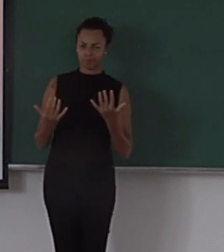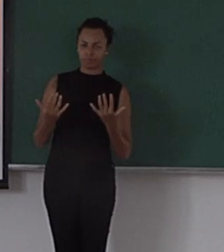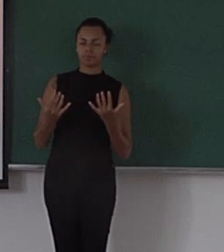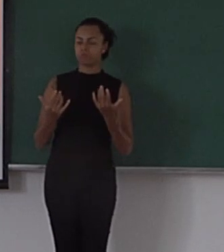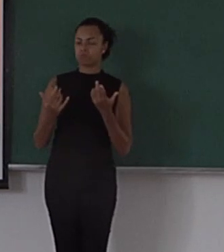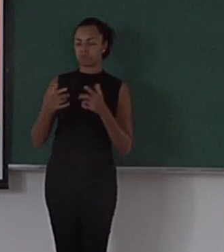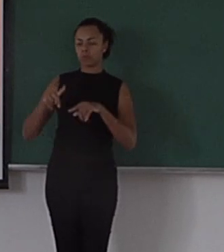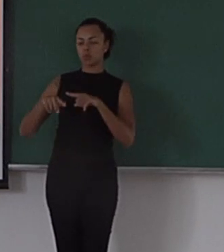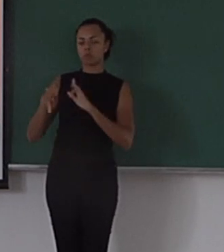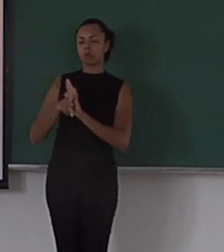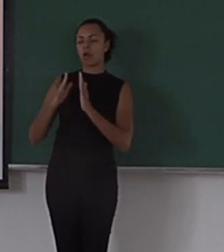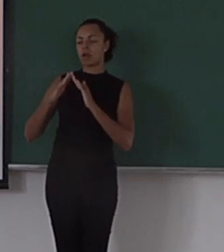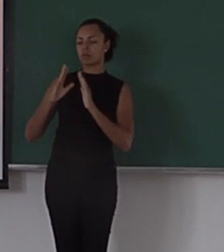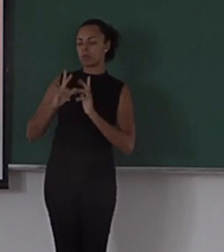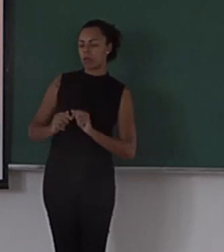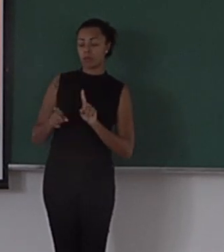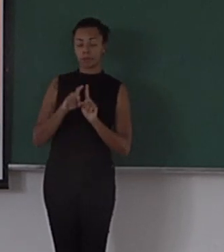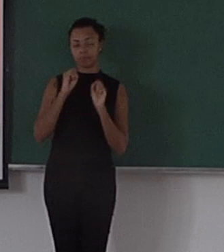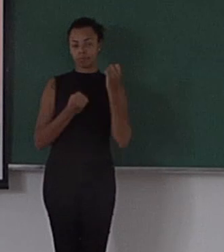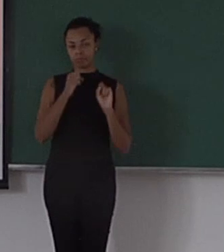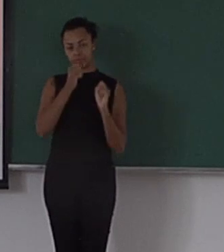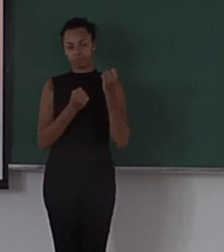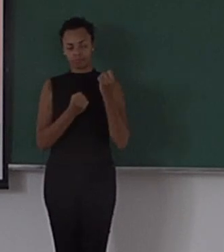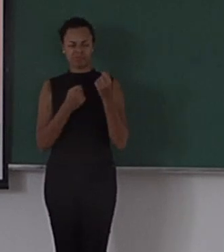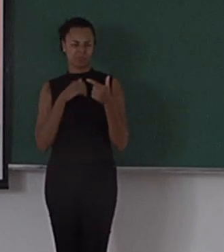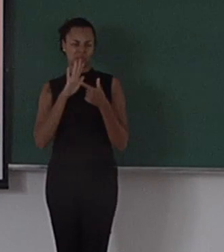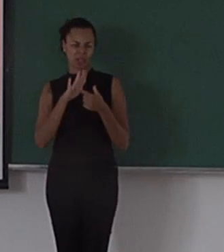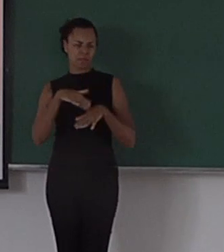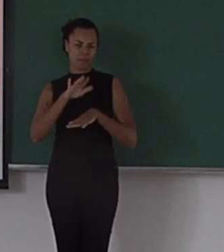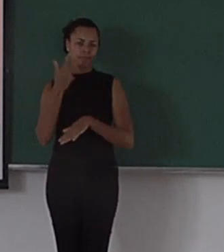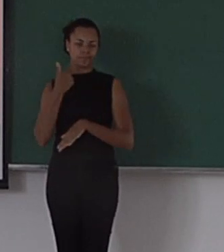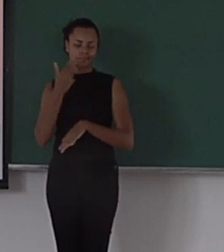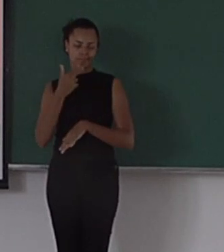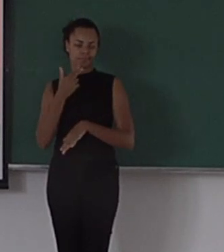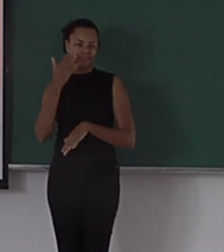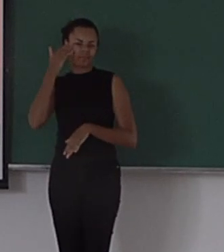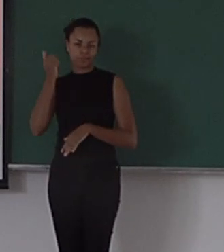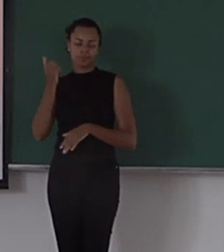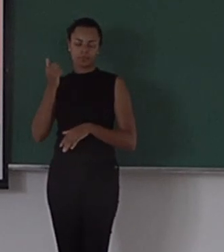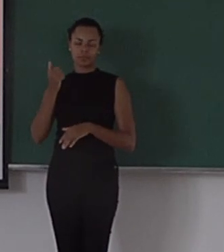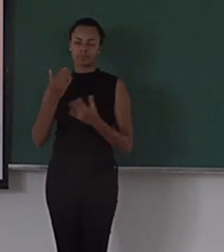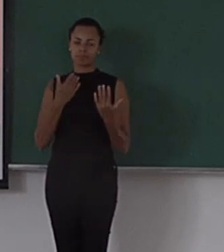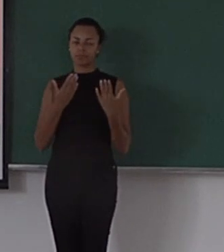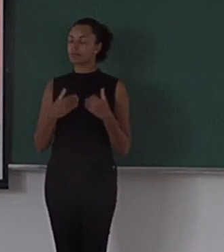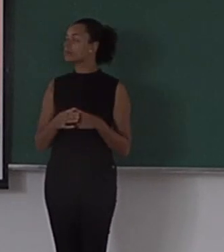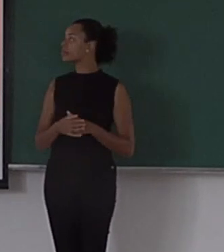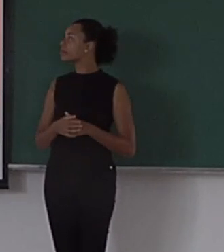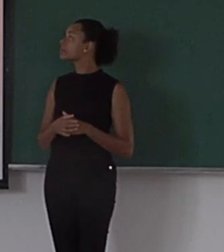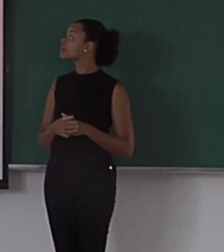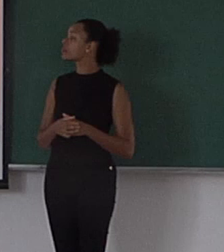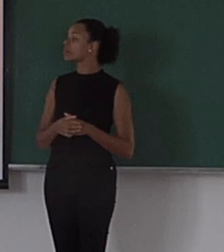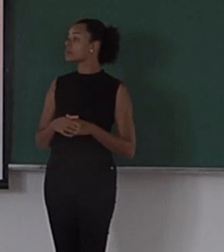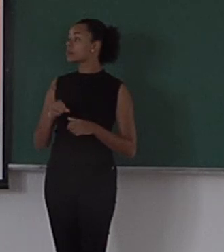produtos domésticos quanto produtos industriais. Eu separei algumas, as mais frequentes, só para a gente, né, fazer um bate-papo aqui. E se